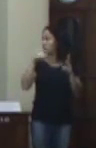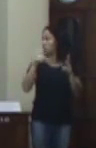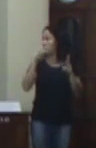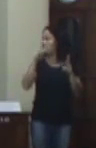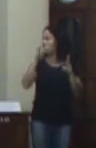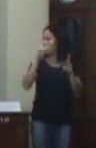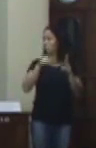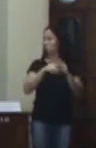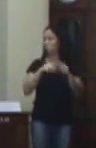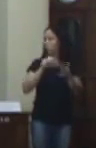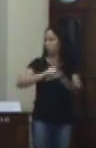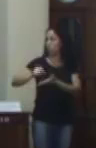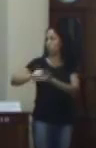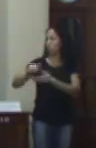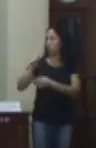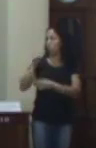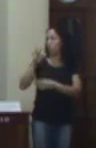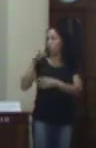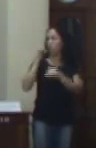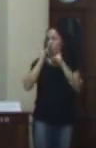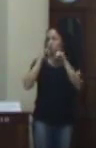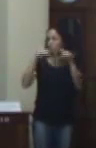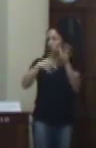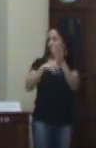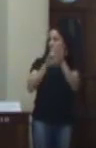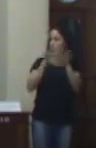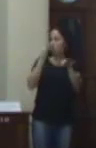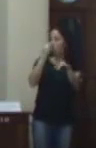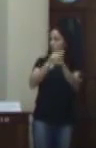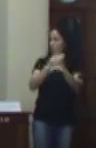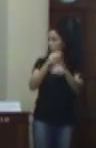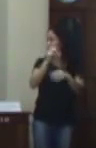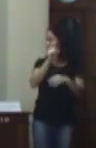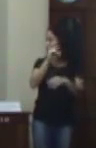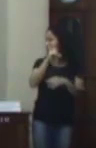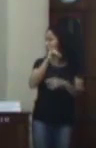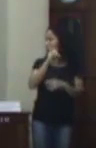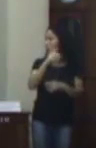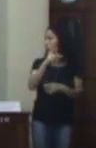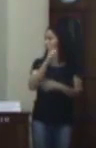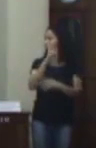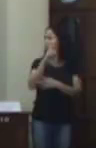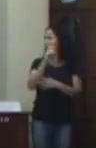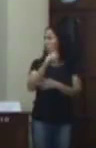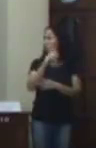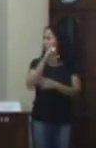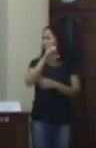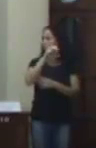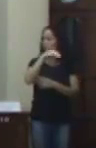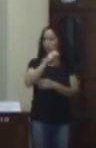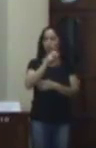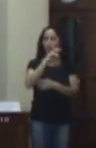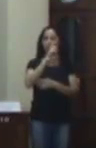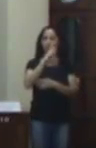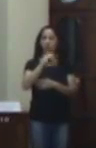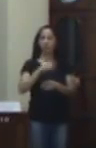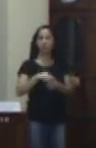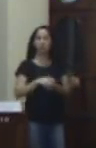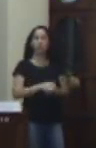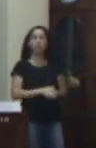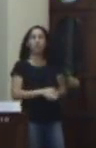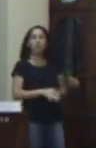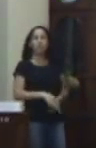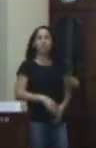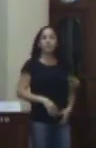gostaria que constasse em ata a justificativa do senhor e senhora vereador Silvio Graça, Pedro Graça e Marcelo Moreira.